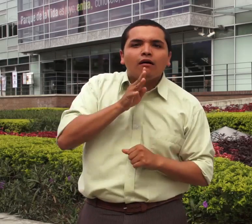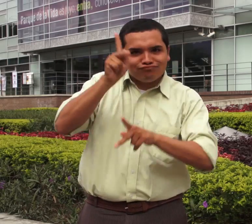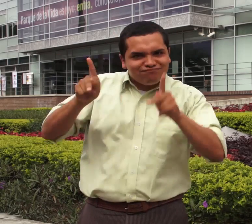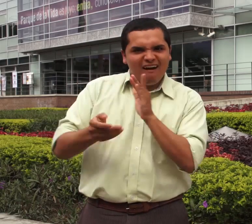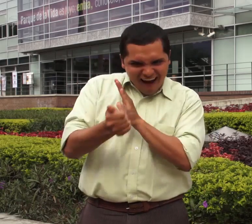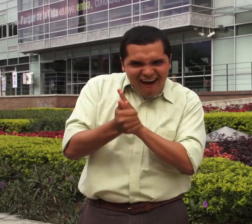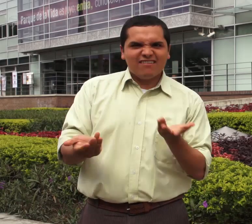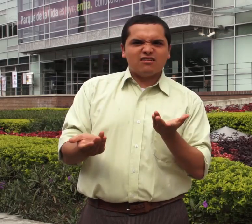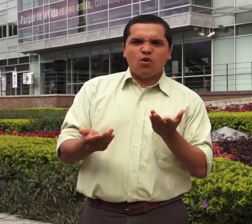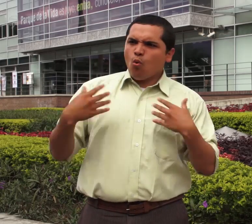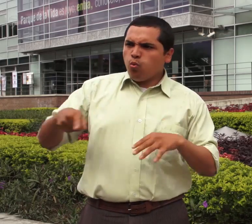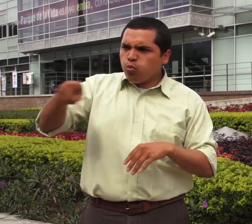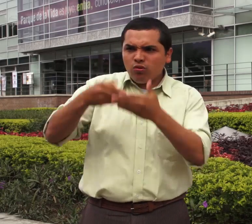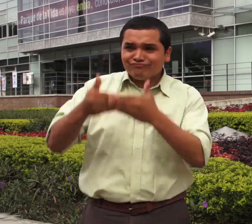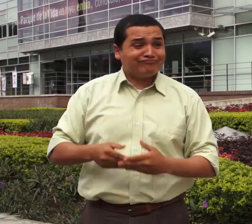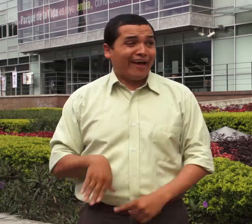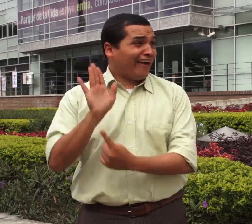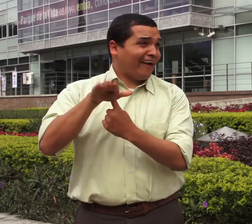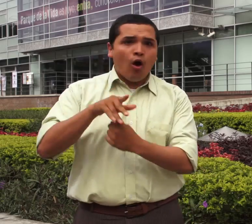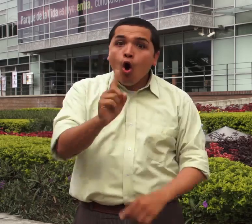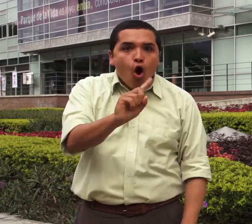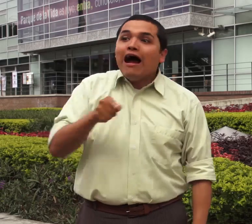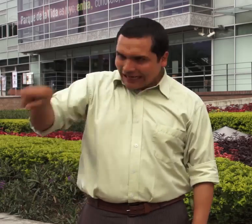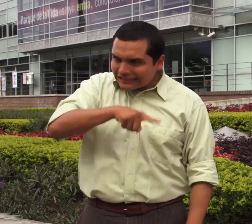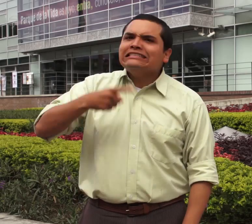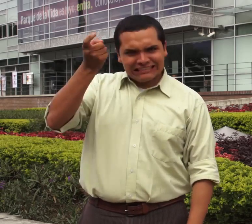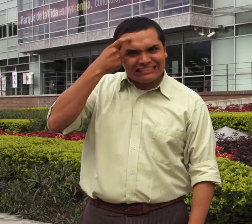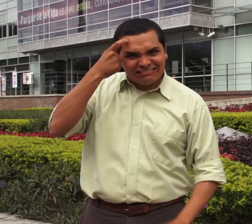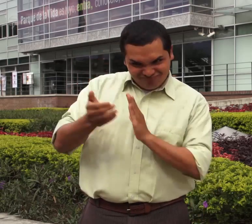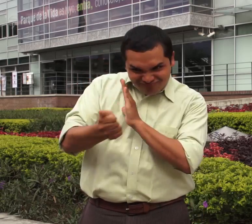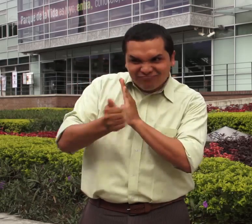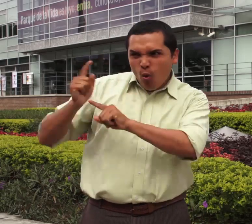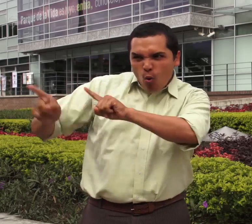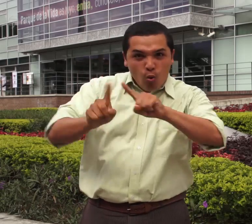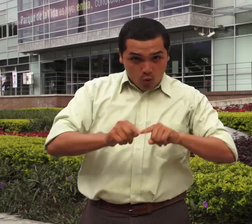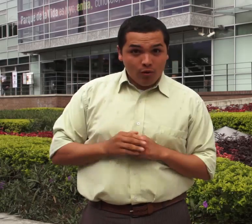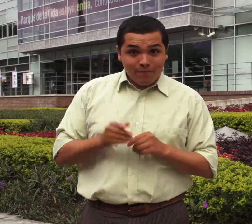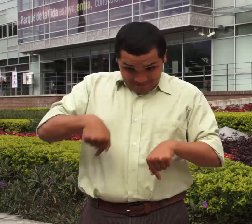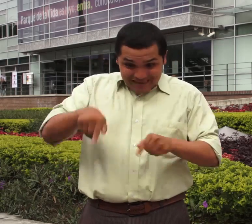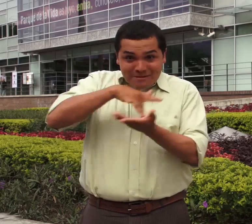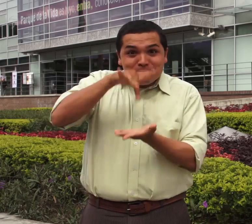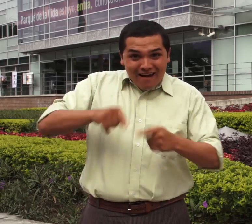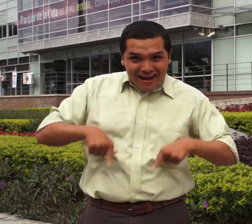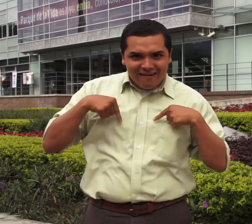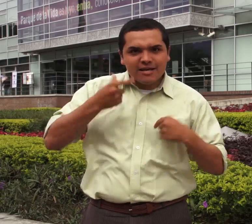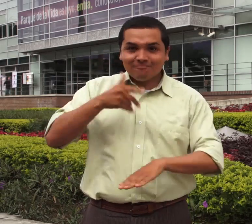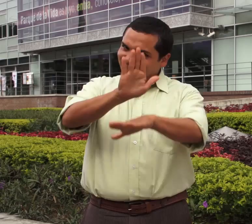a las personas con discapacidad desde sus capacidades y no desde su discapacidad el parqué de la vida